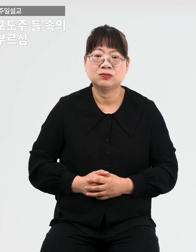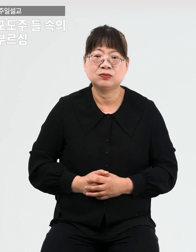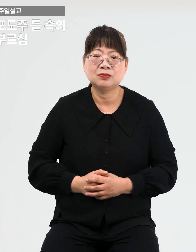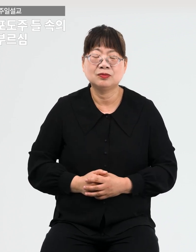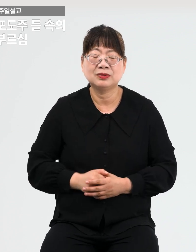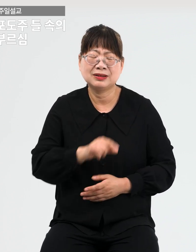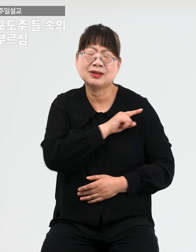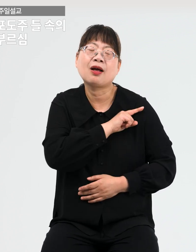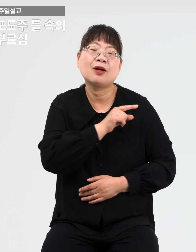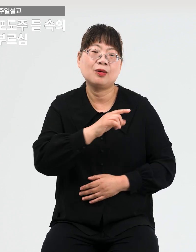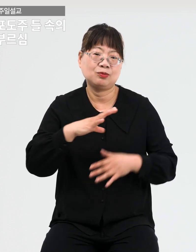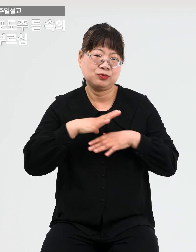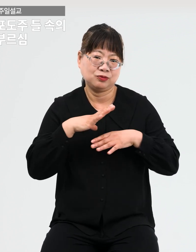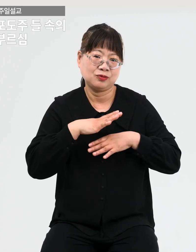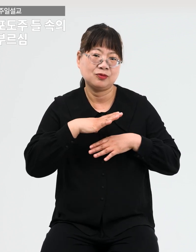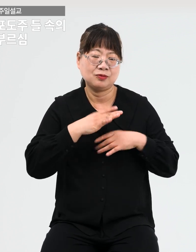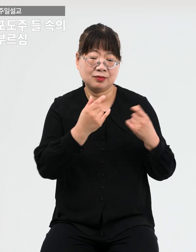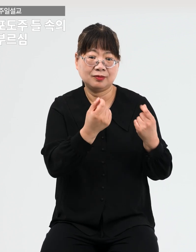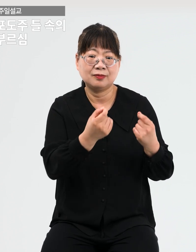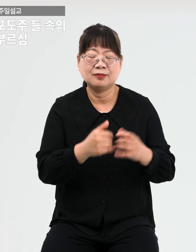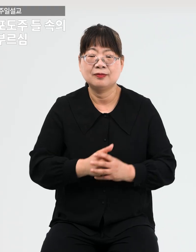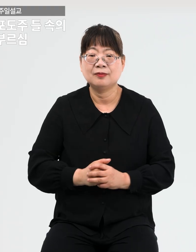이게 제일 무서운 거죠.